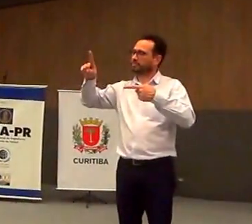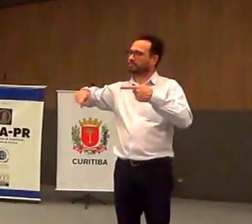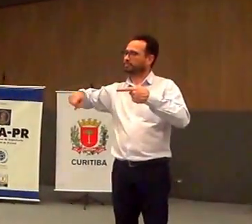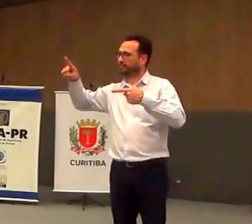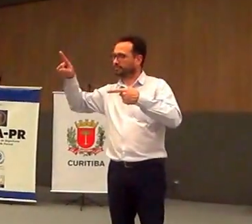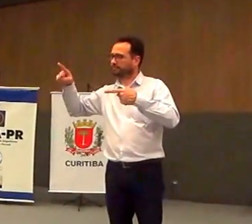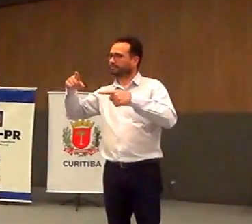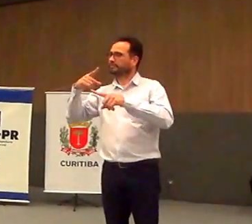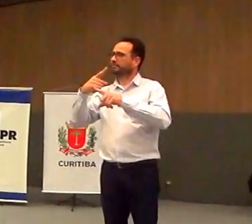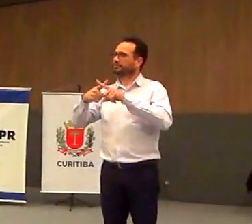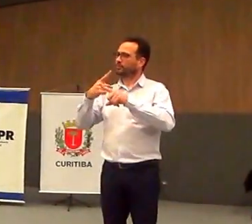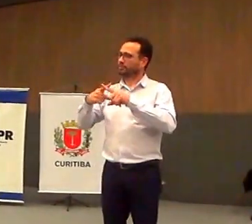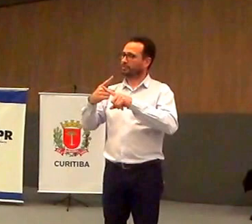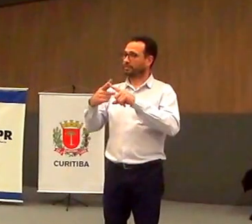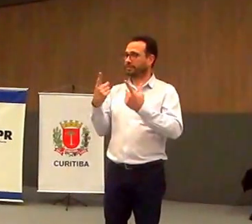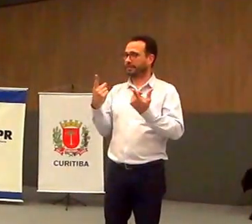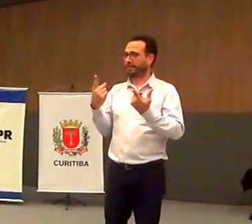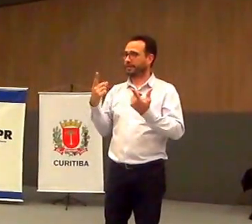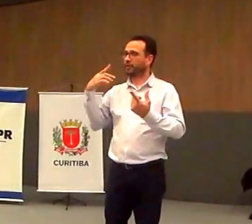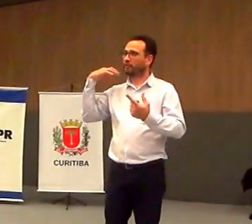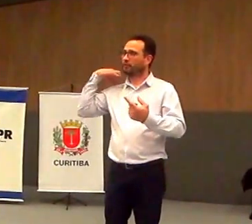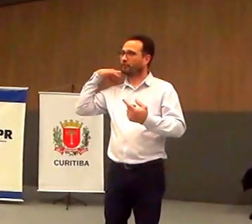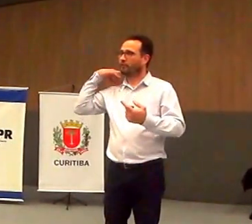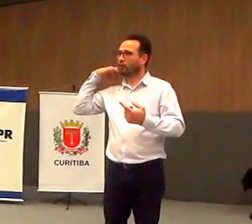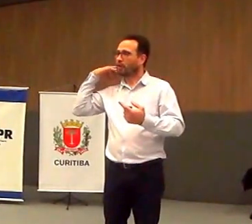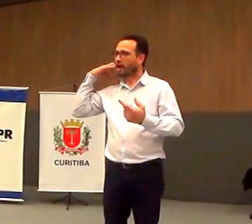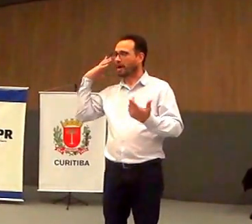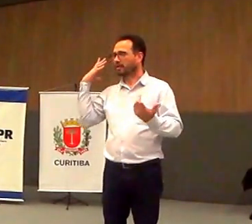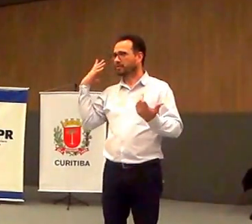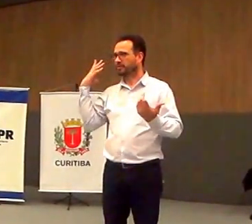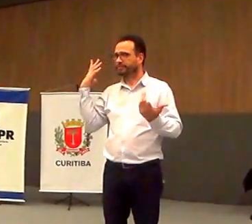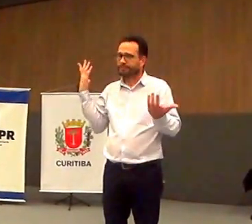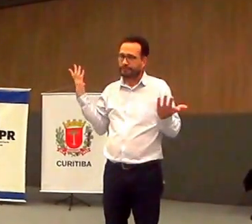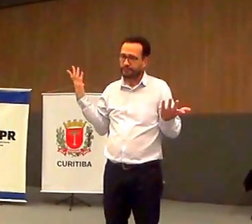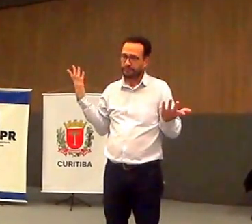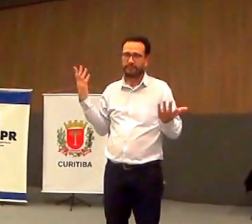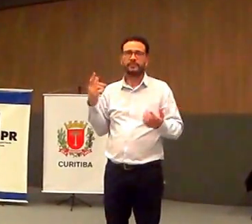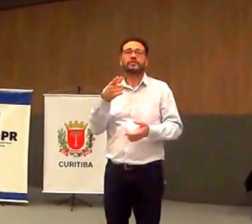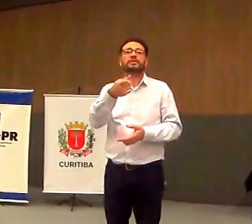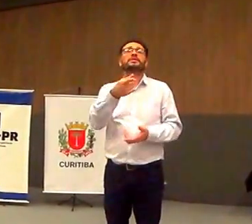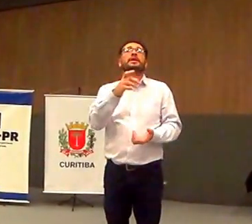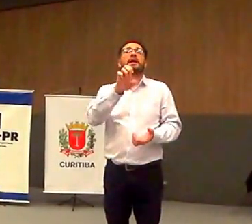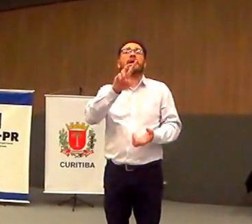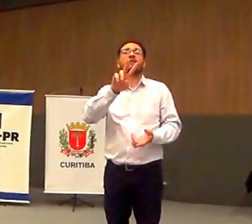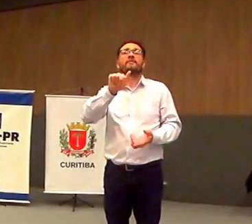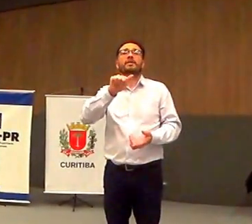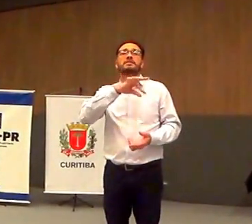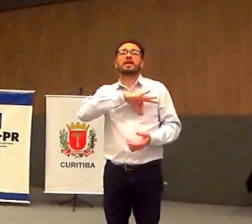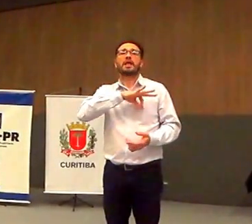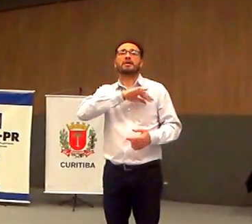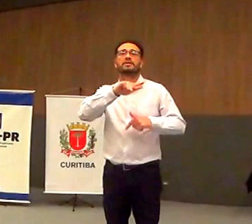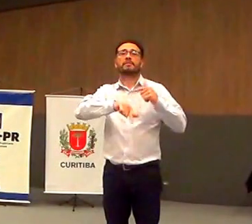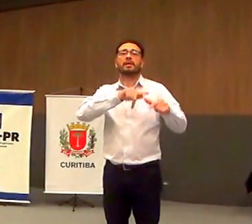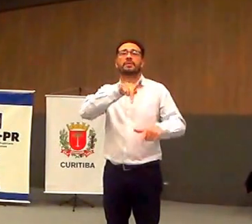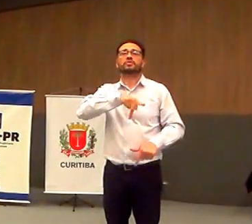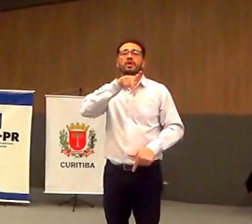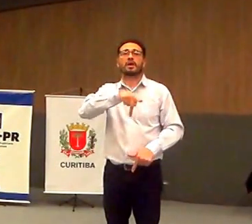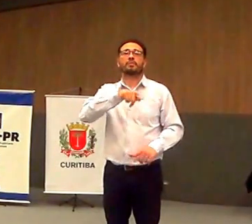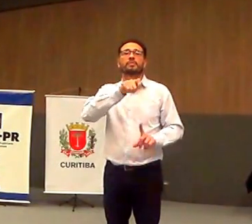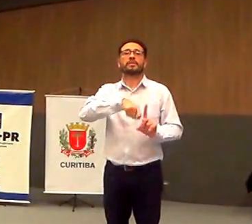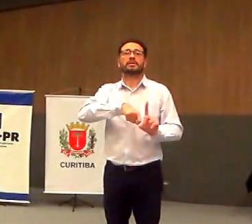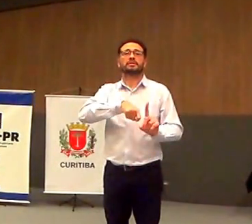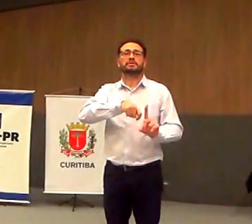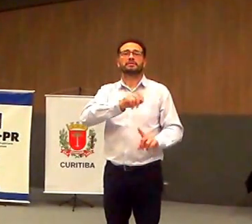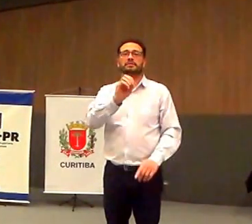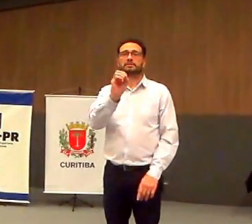nós trabalhamos com voluntários. Quanto você recebe, Eva, por mês para trabalhar na pastoral? Nada? Não recebe